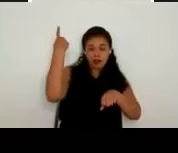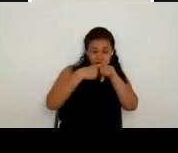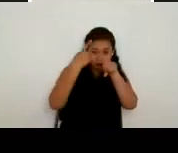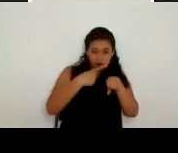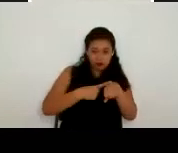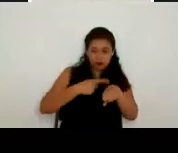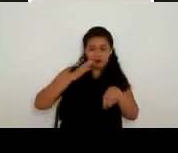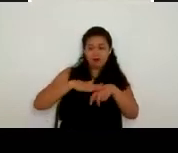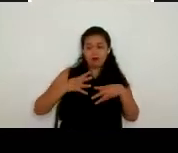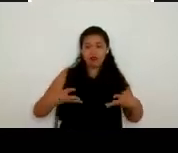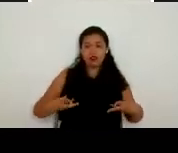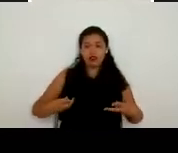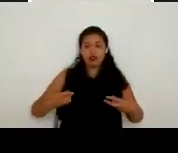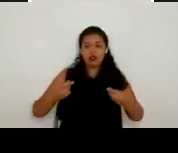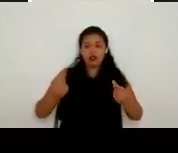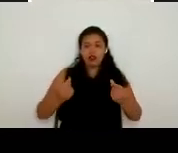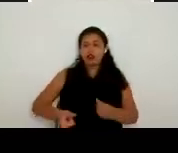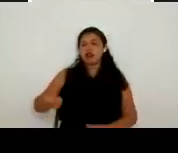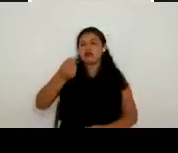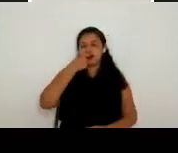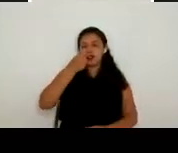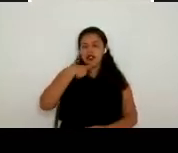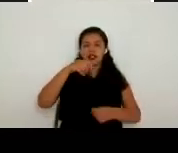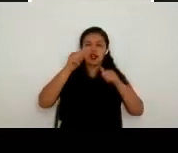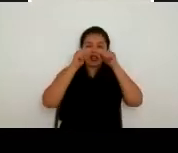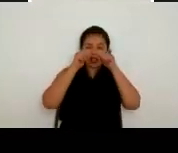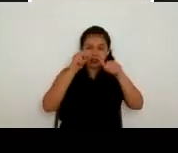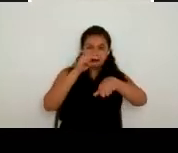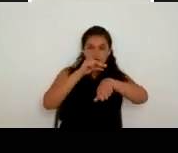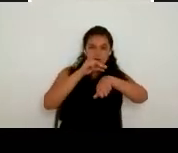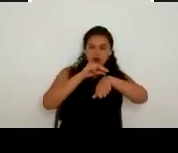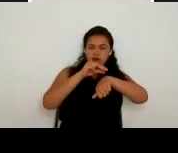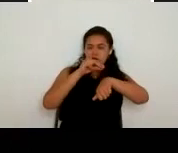gastos en medicamentos en la atención médica